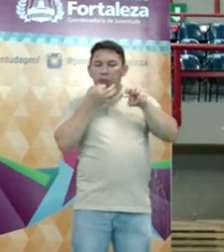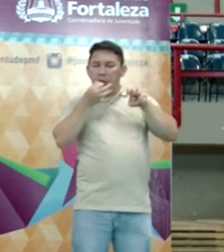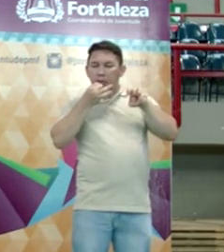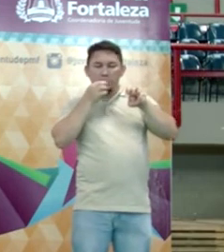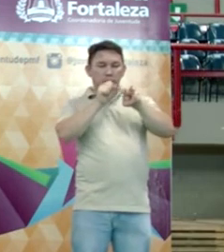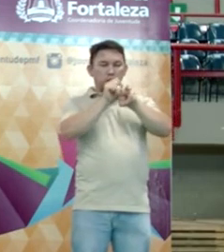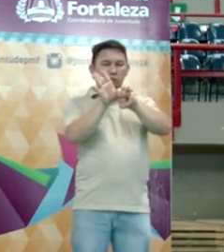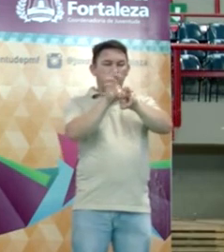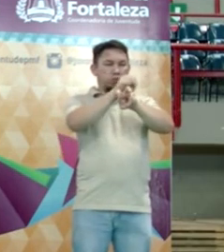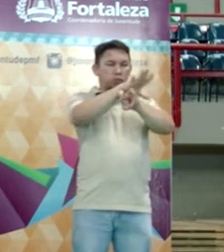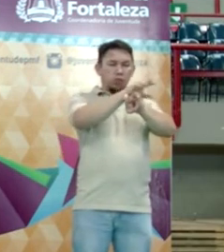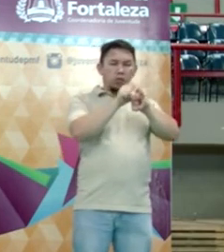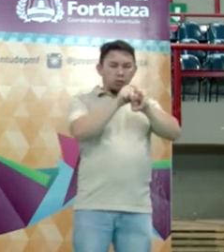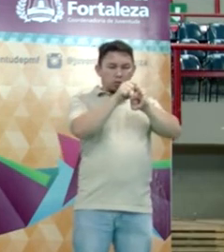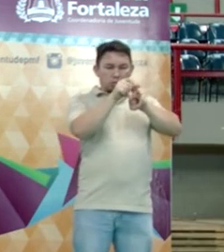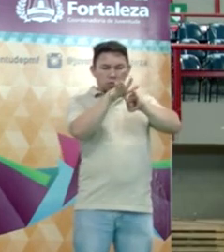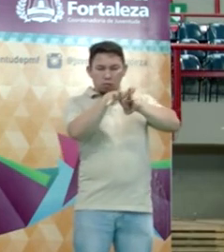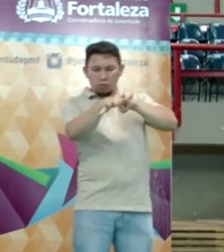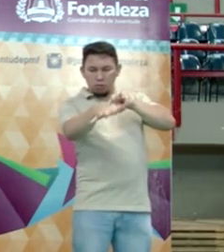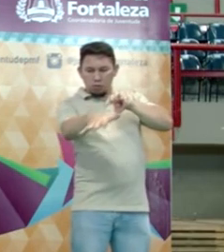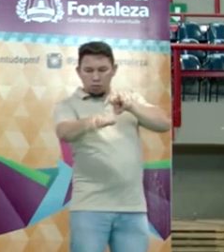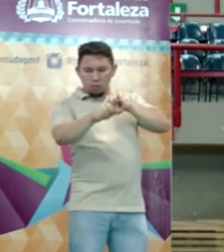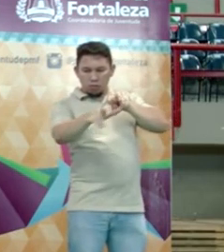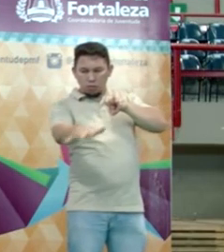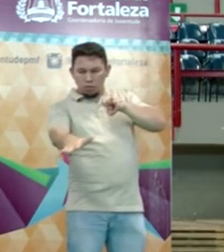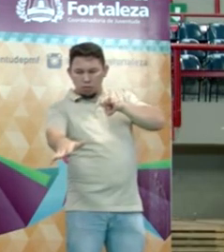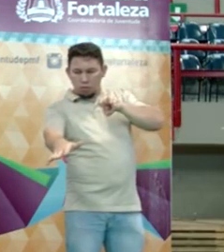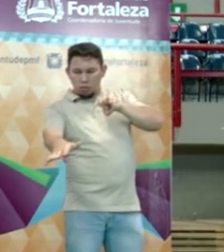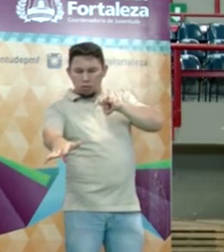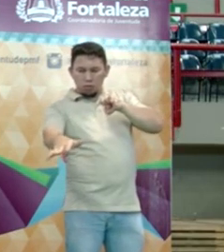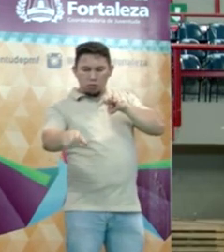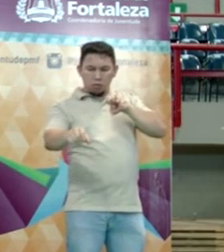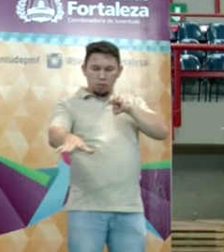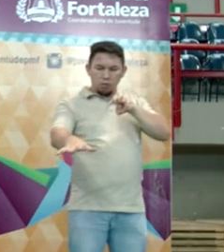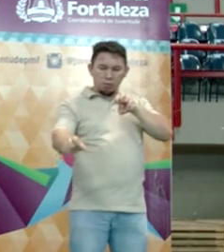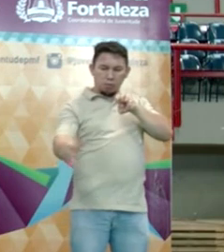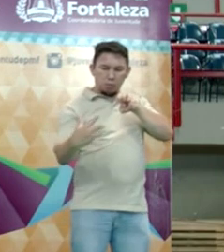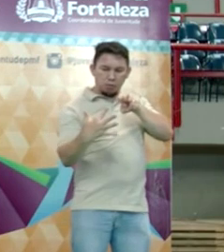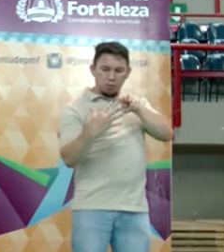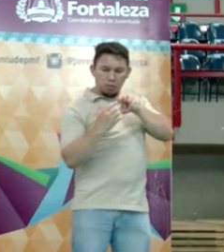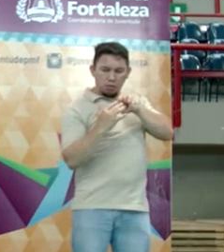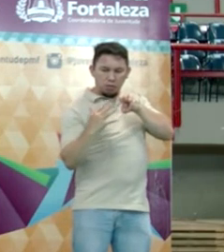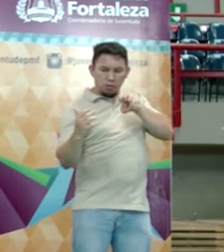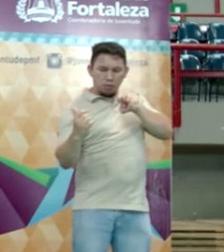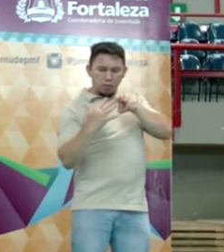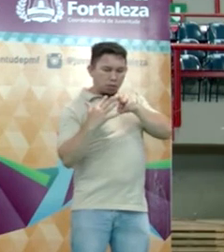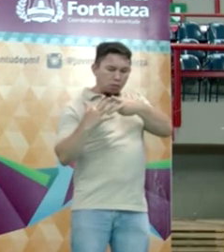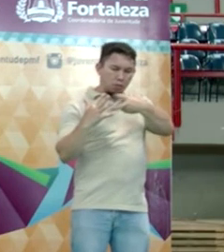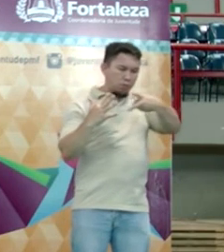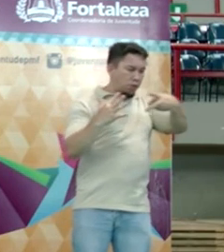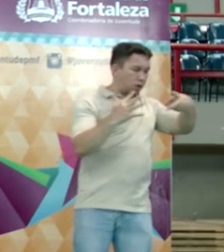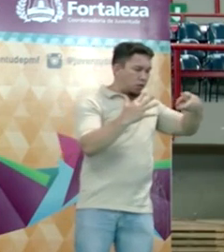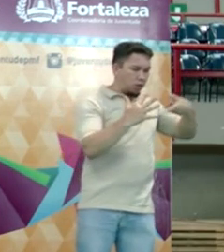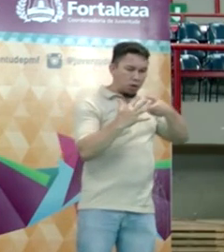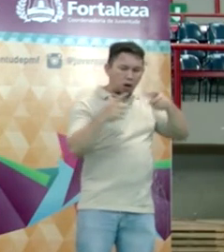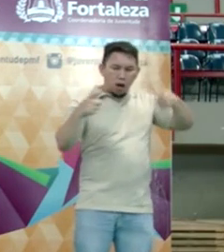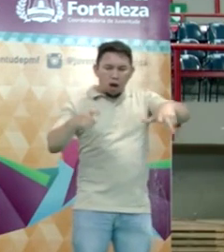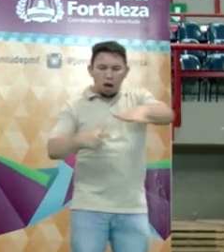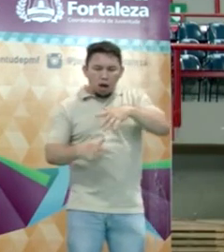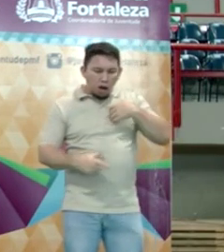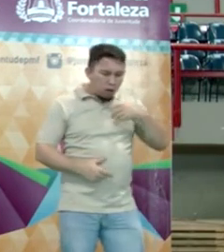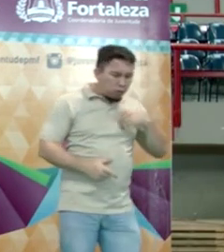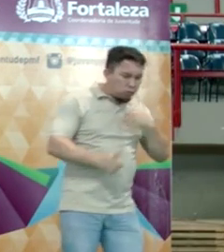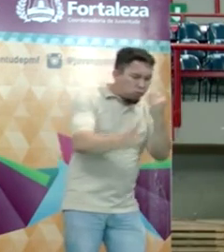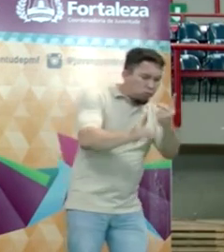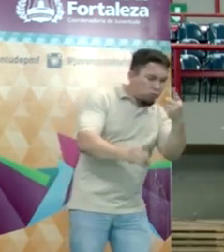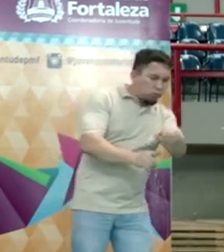ecolocalização. Eles enviam um guincho e ele recebe de volta, percebendo onde